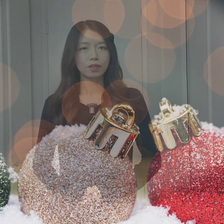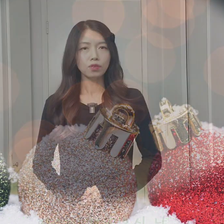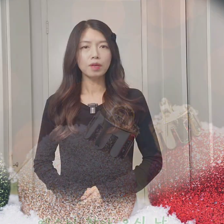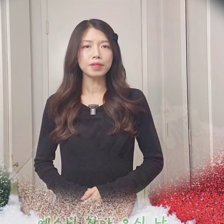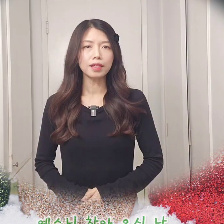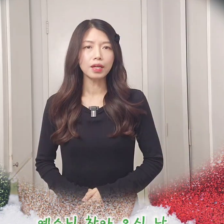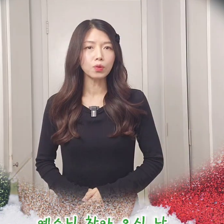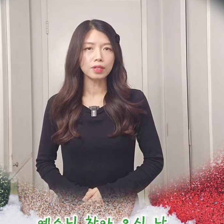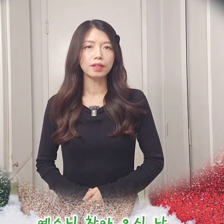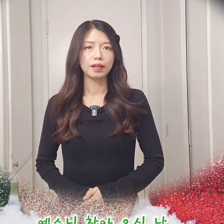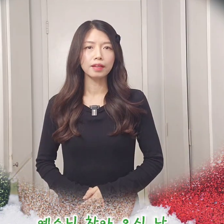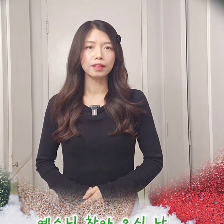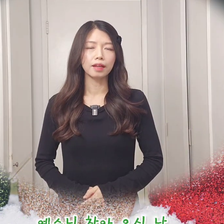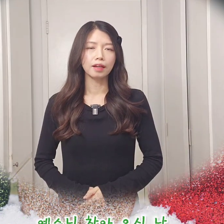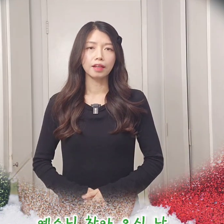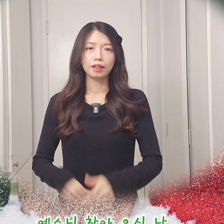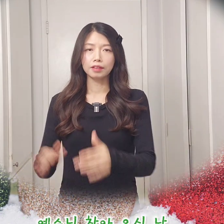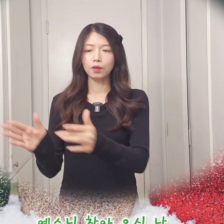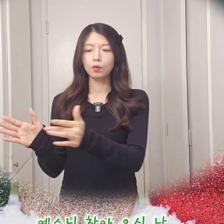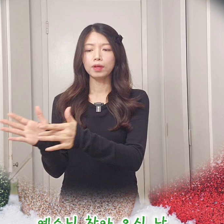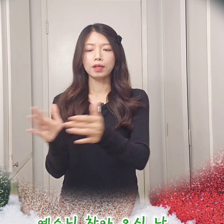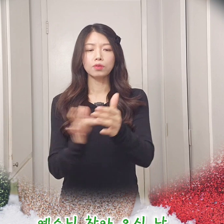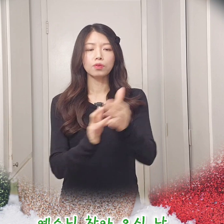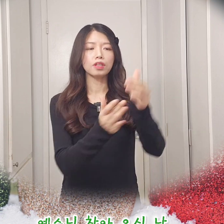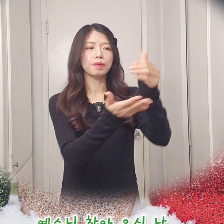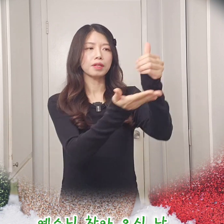예수님 찾아오신 날은 그냥 그대로 예수님